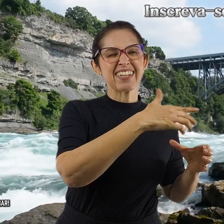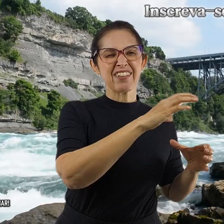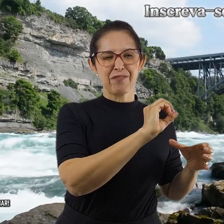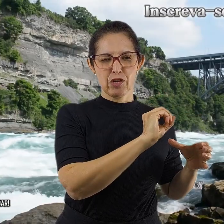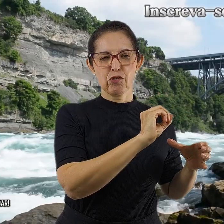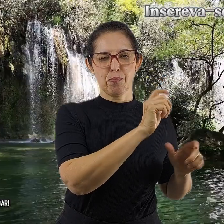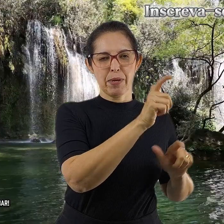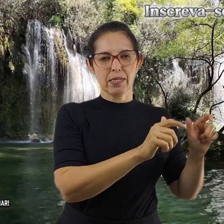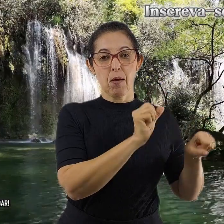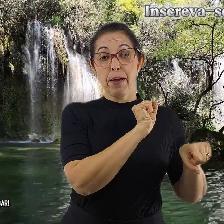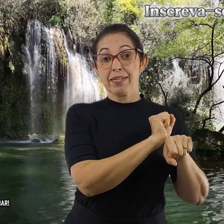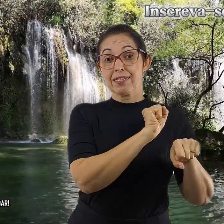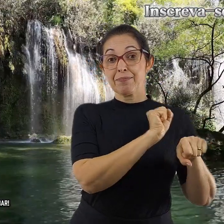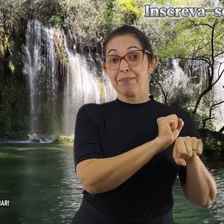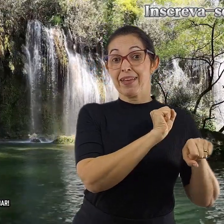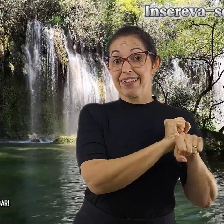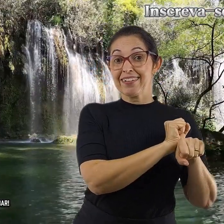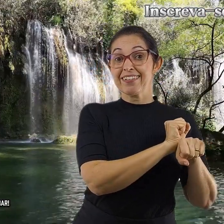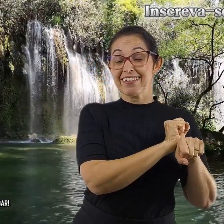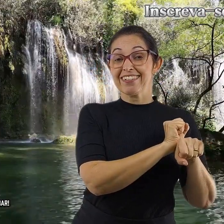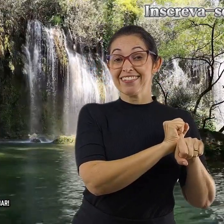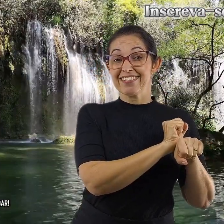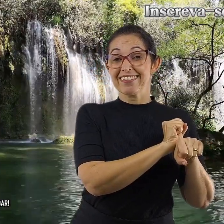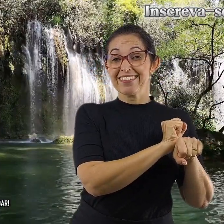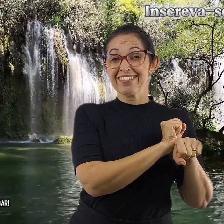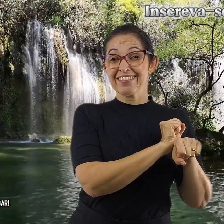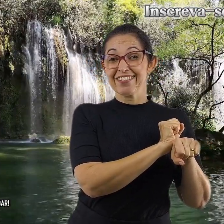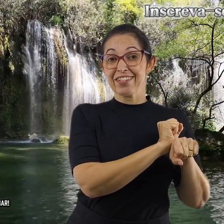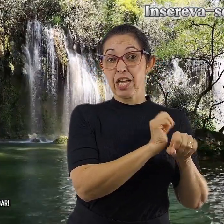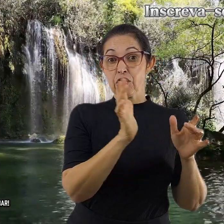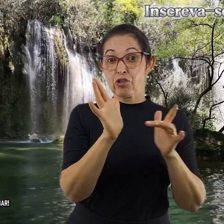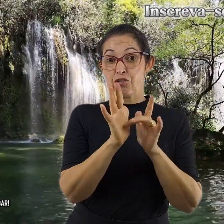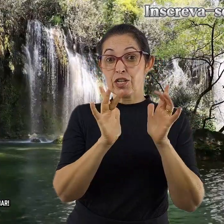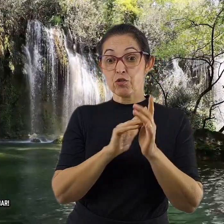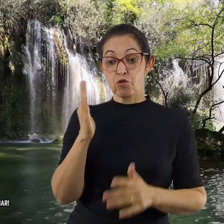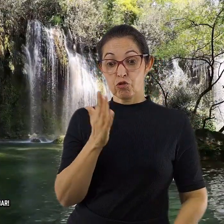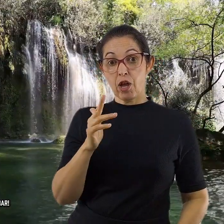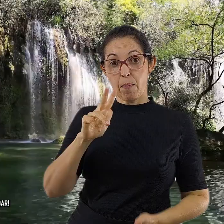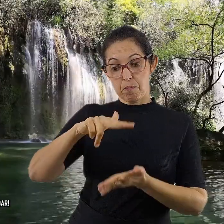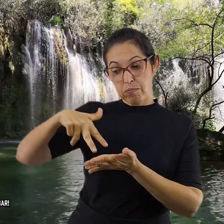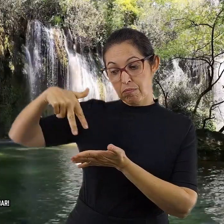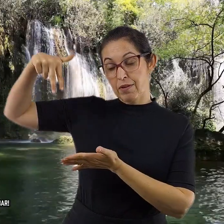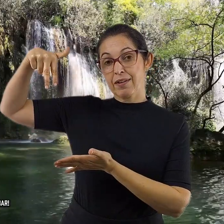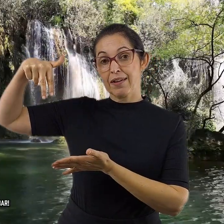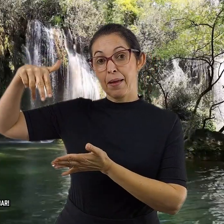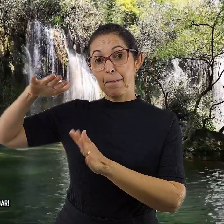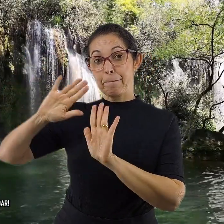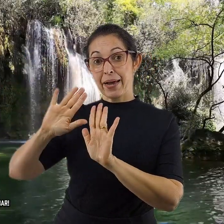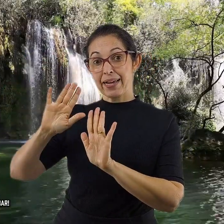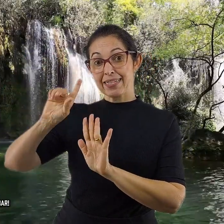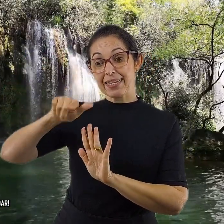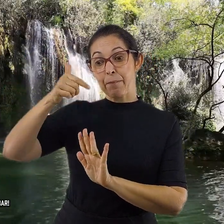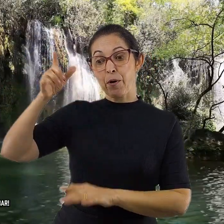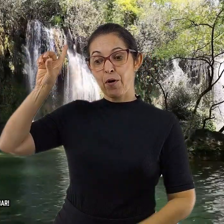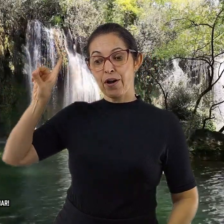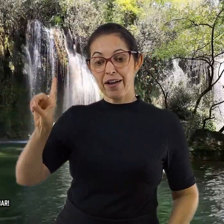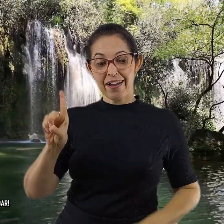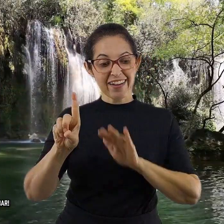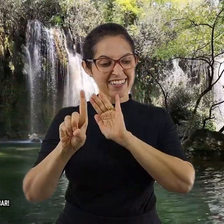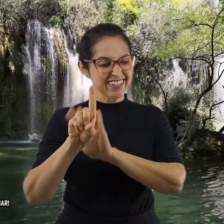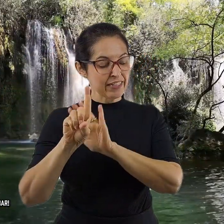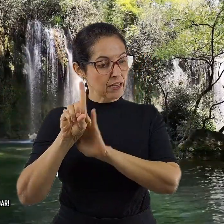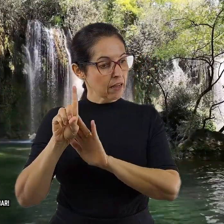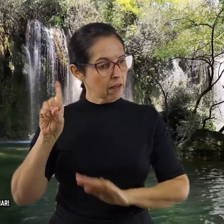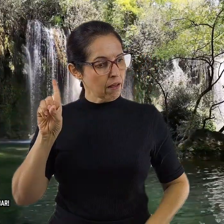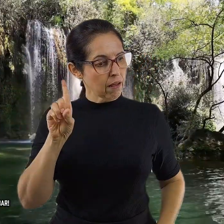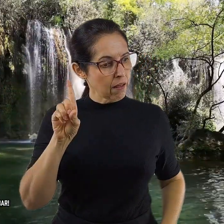dele. Mas Jesus depois começa a aparecer a eles, ressurreto. Quando eles viram